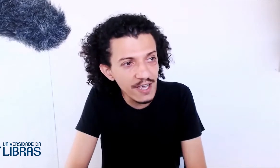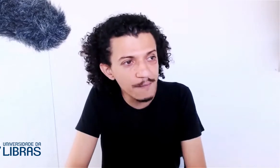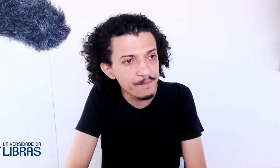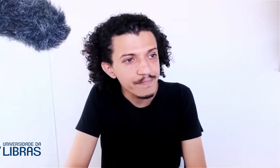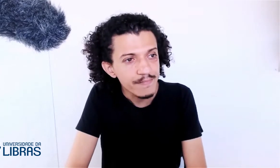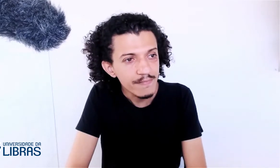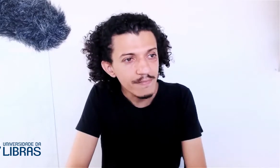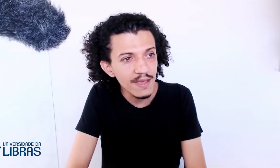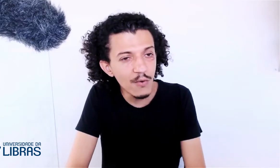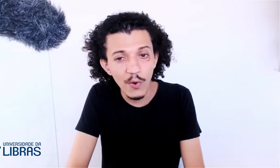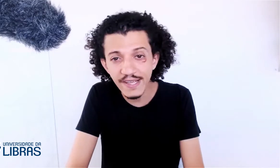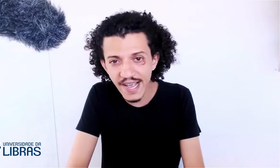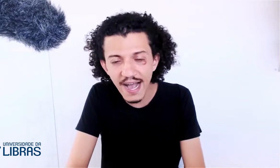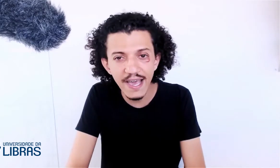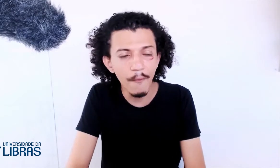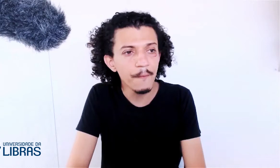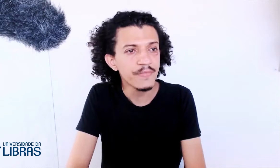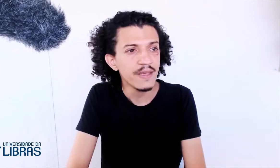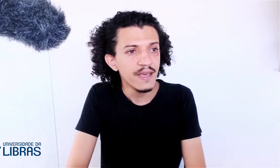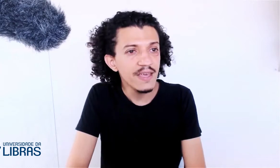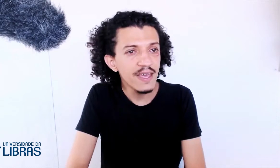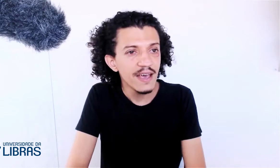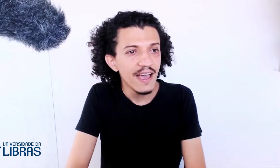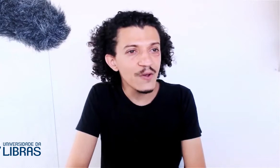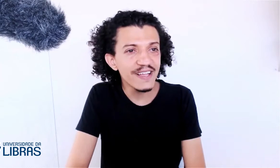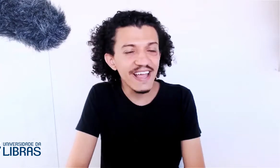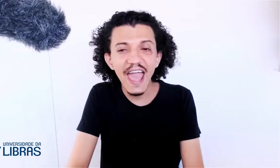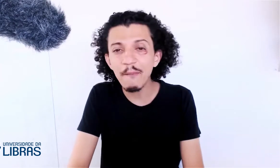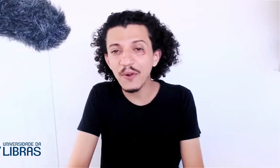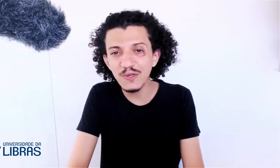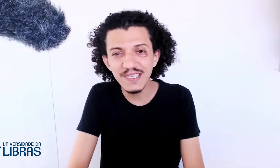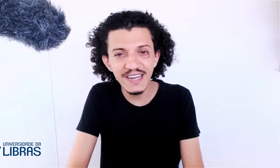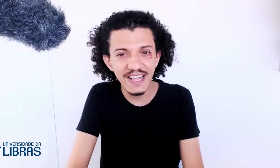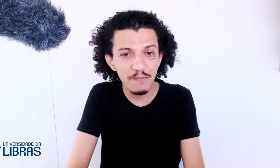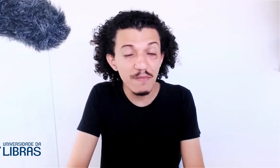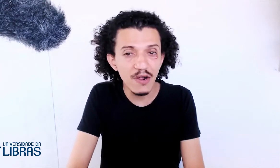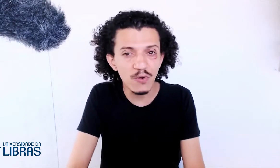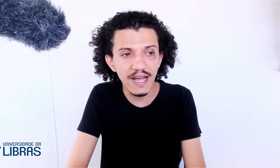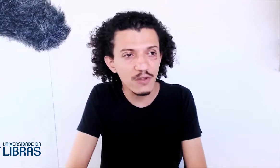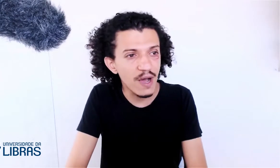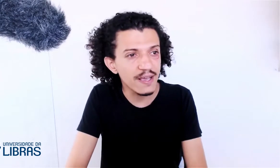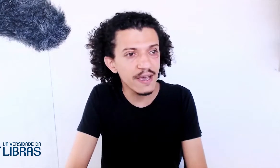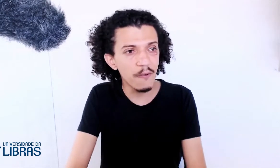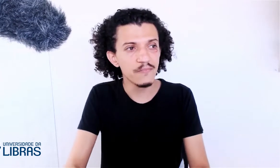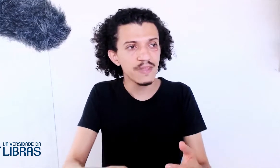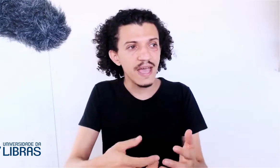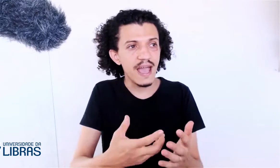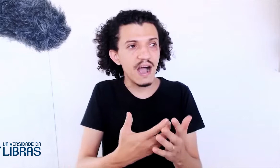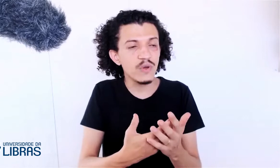que eu conheci a Raquel e eu tentei reproduzir, nesse primeiro contato com a Raquel, o que